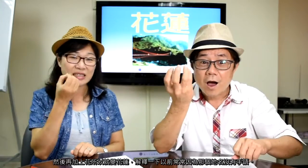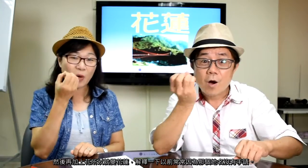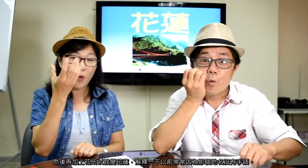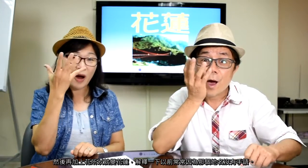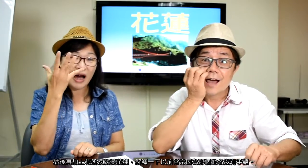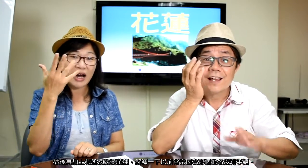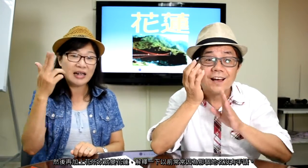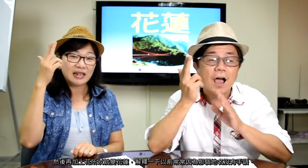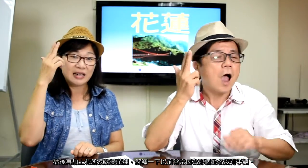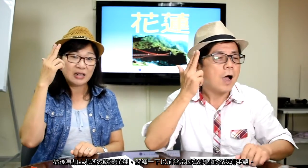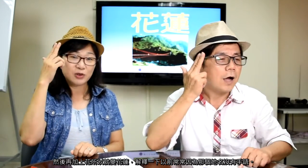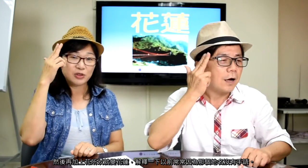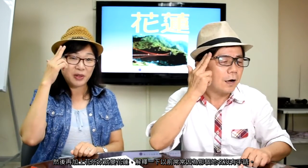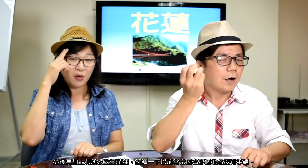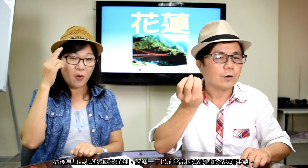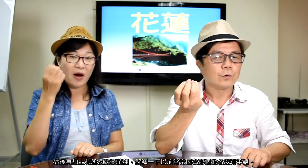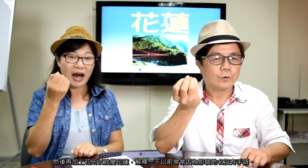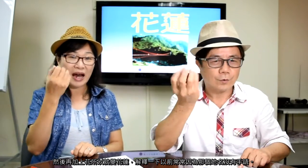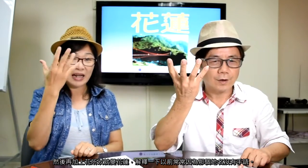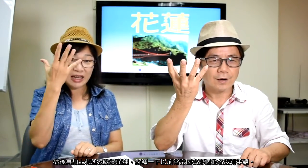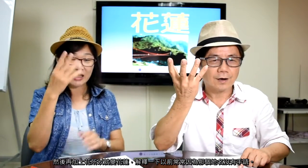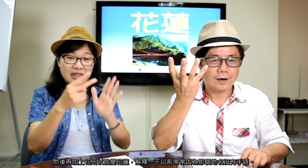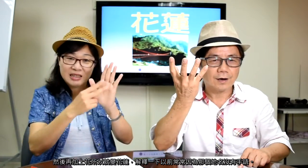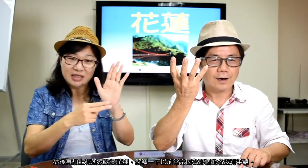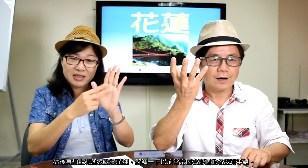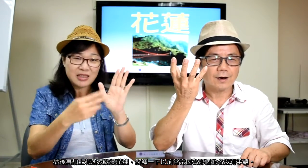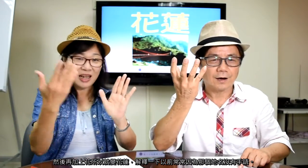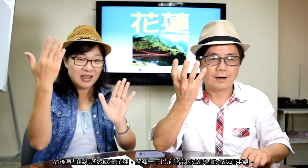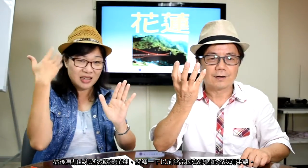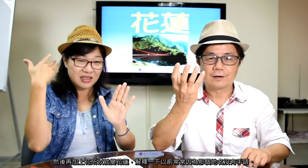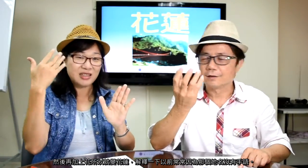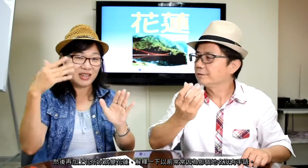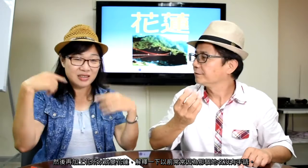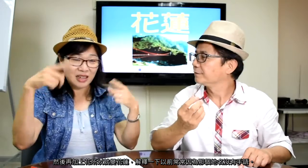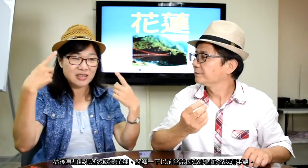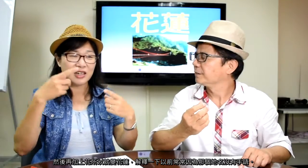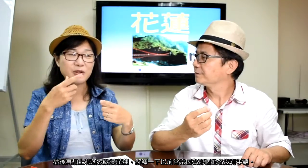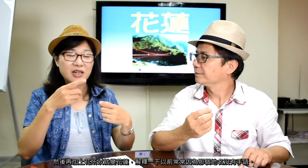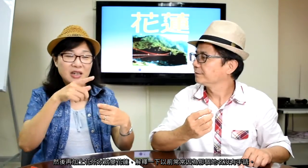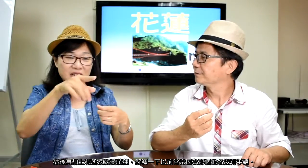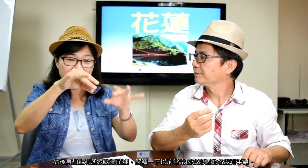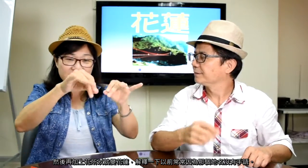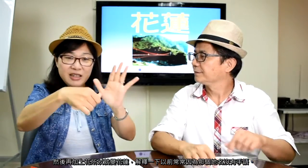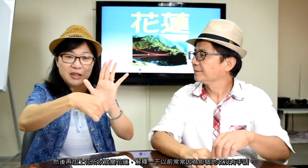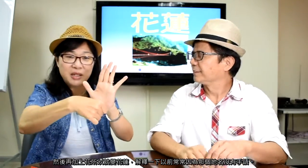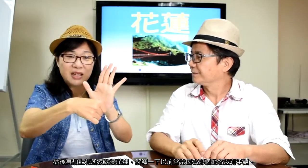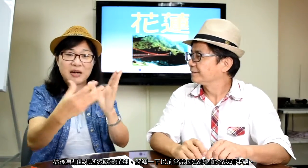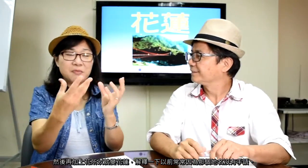上花。所以就变花莲。解释一下，以前常常因为那个地名啊